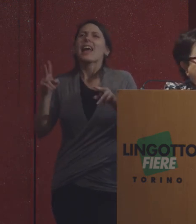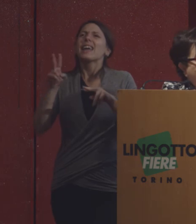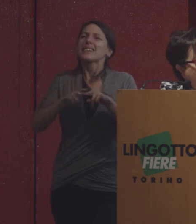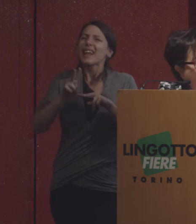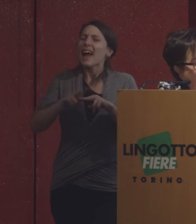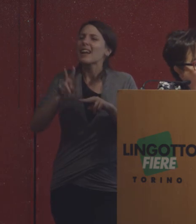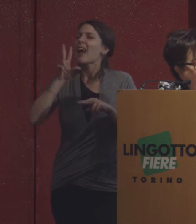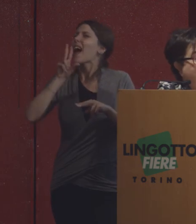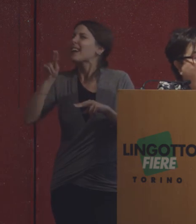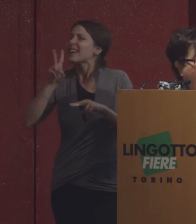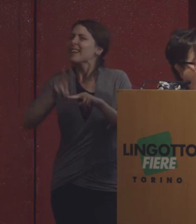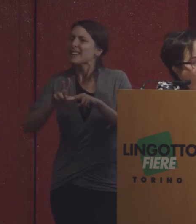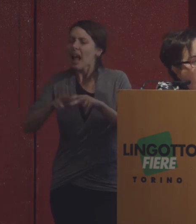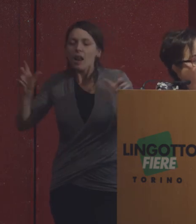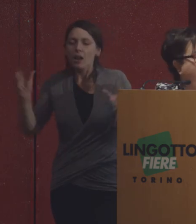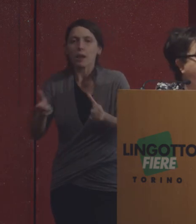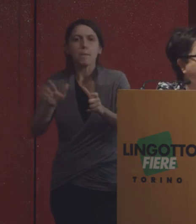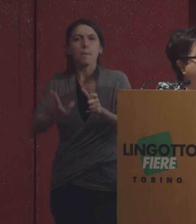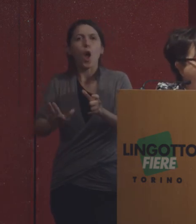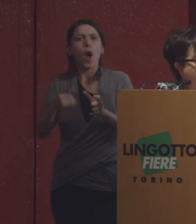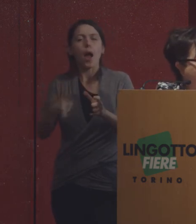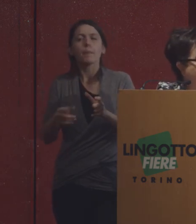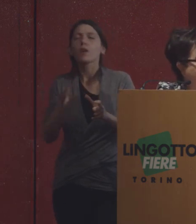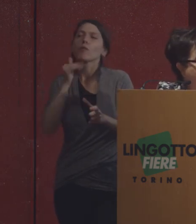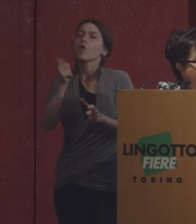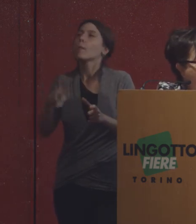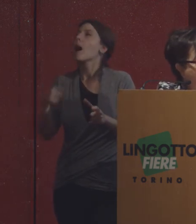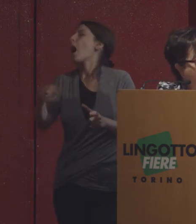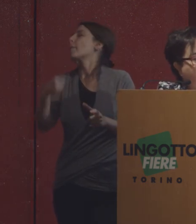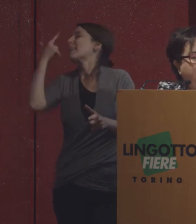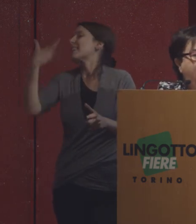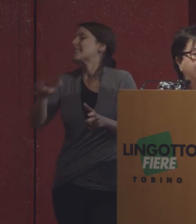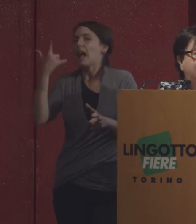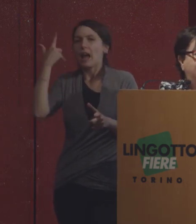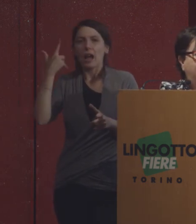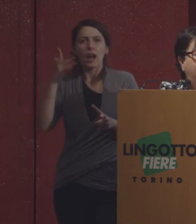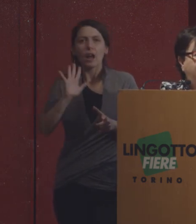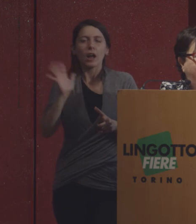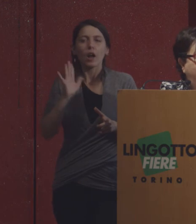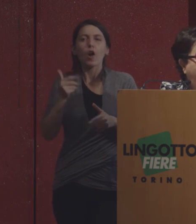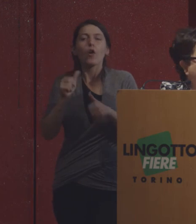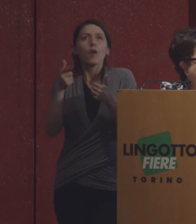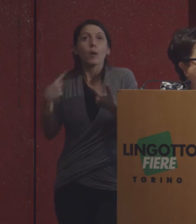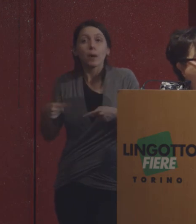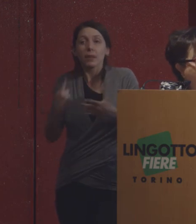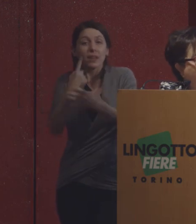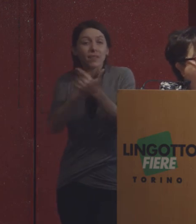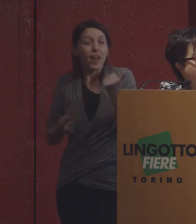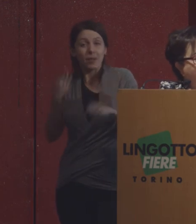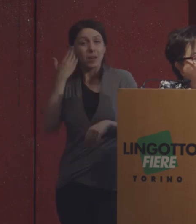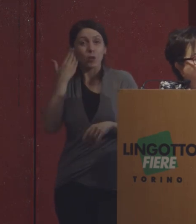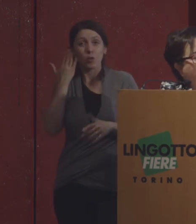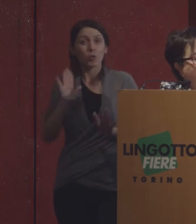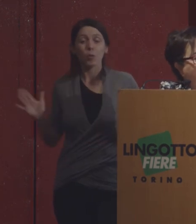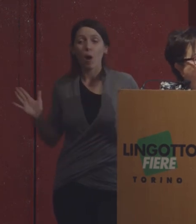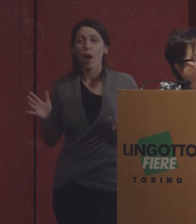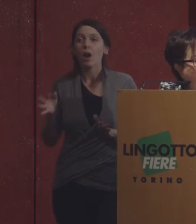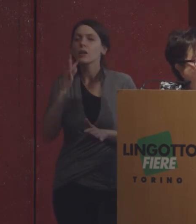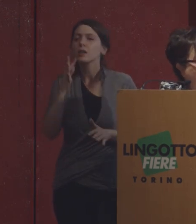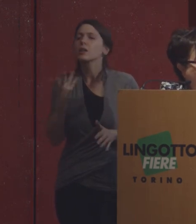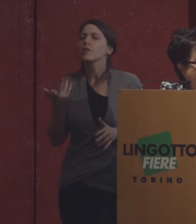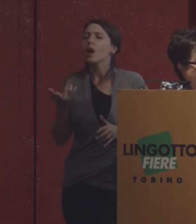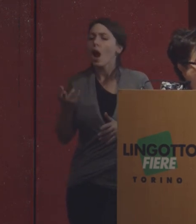parlano italiano, pensando che quello è ormai assodato, perché sarebbe come un fallimento per la scuola lasciare le persone là